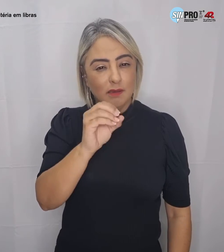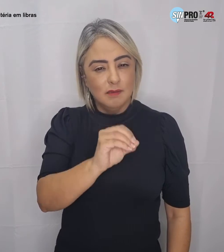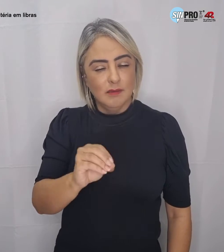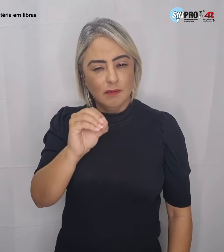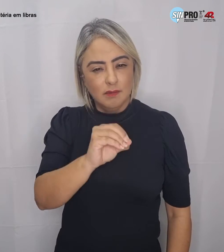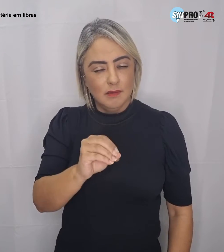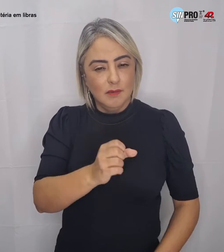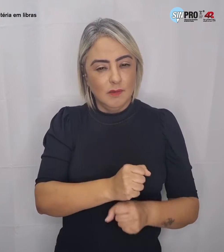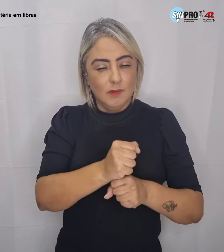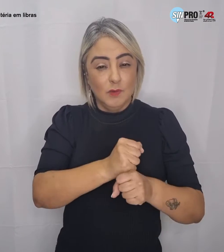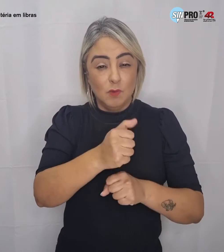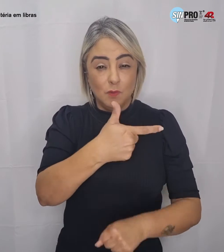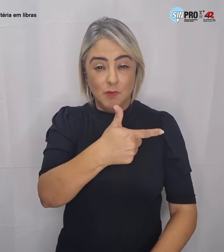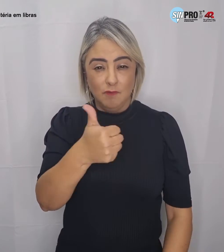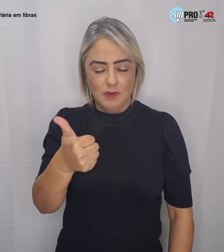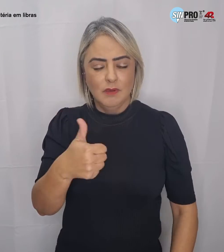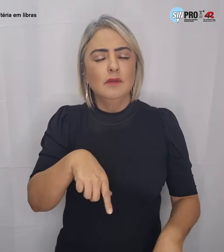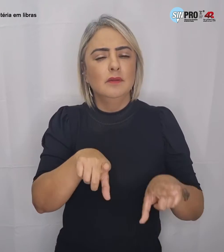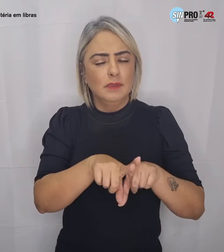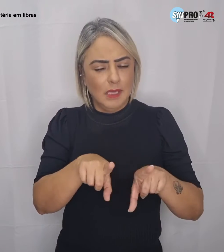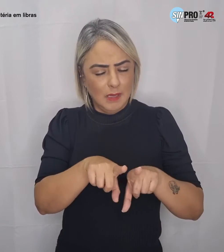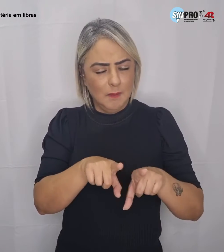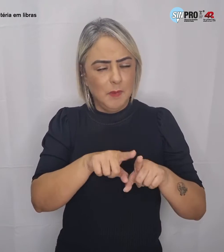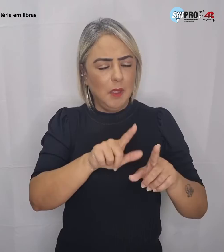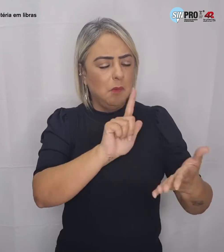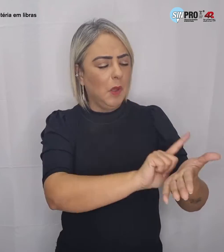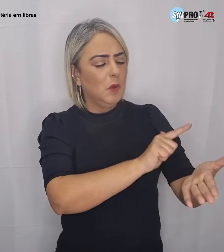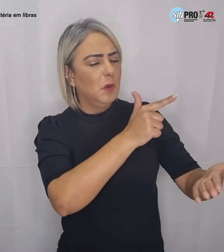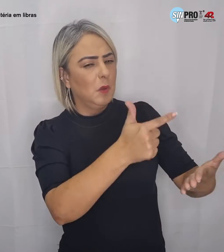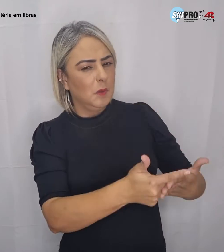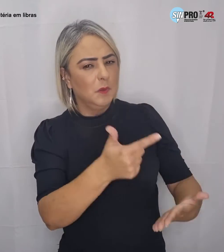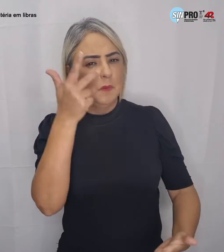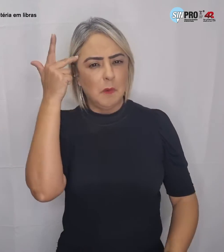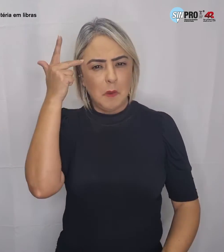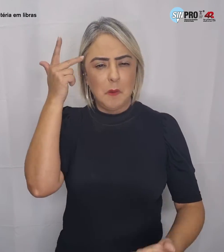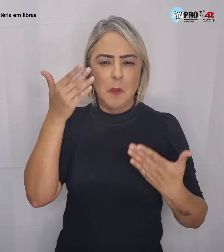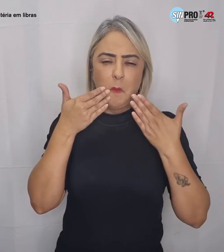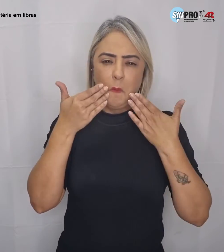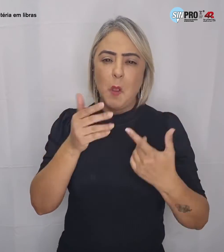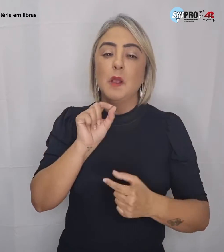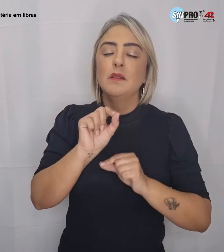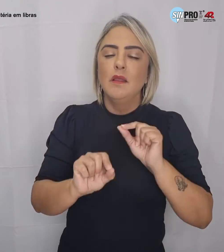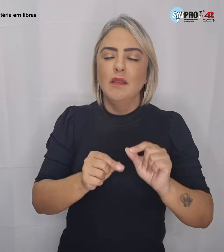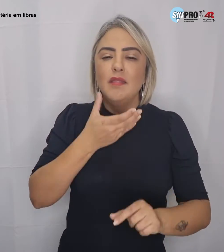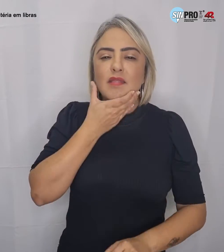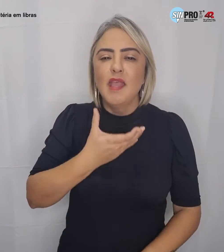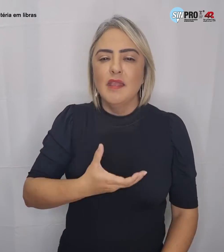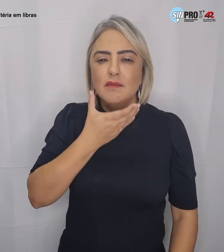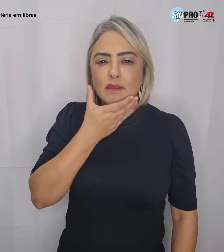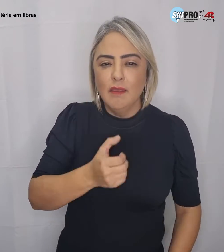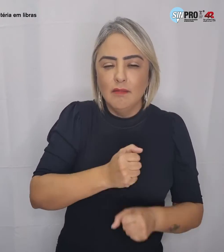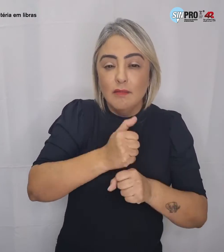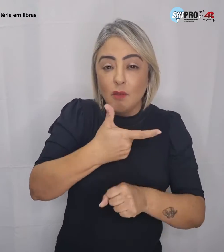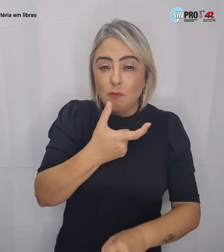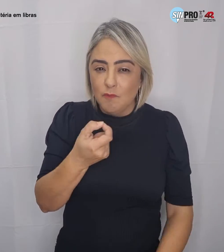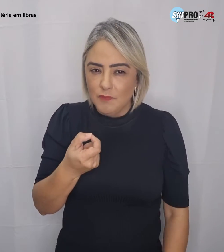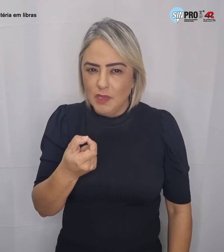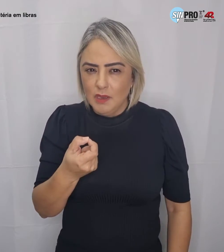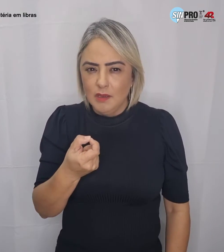outubro de 2021, também pela Folha de São Paulo, revela que, em dezembro de 2020,